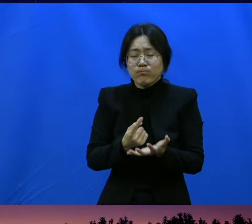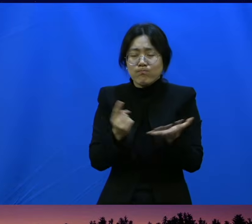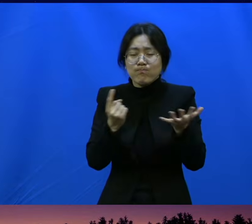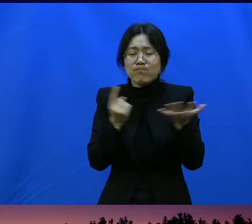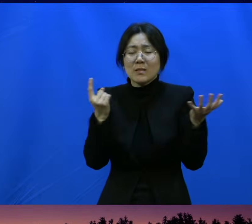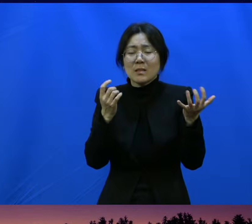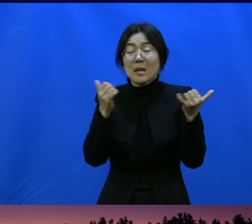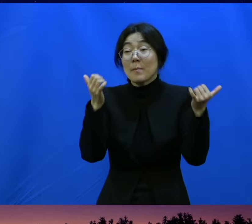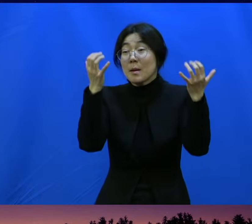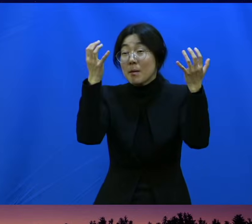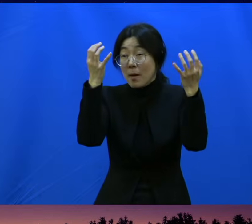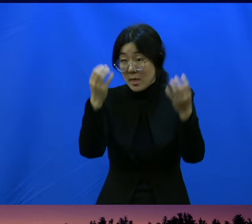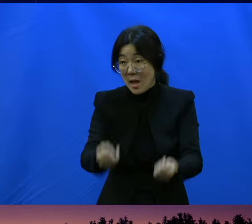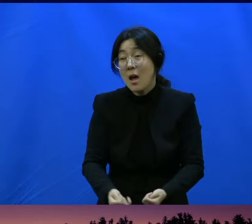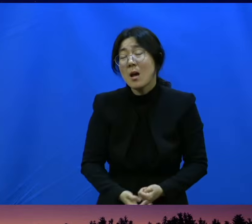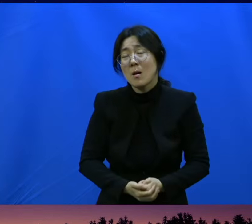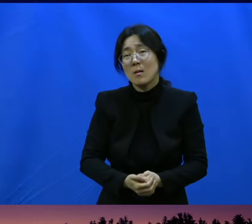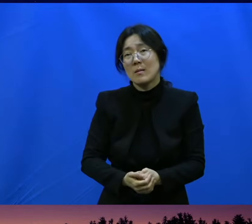여러분?